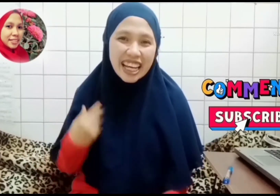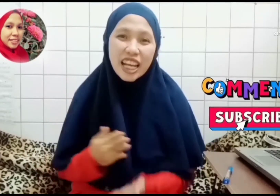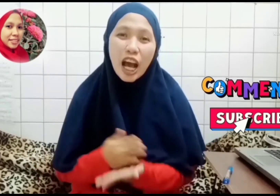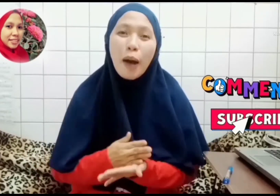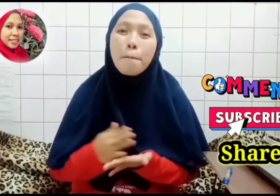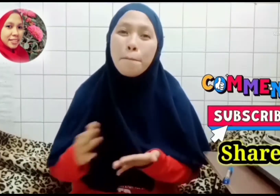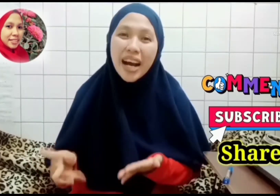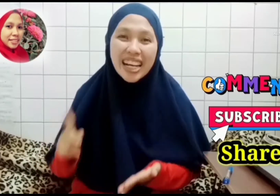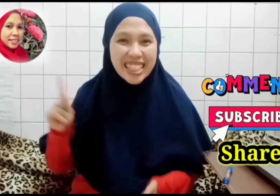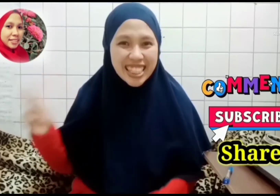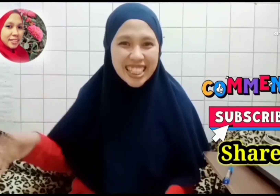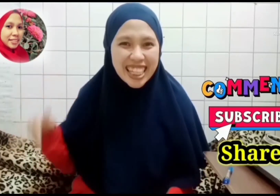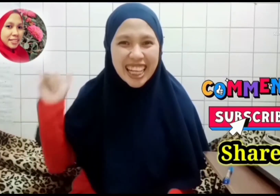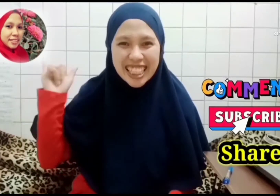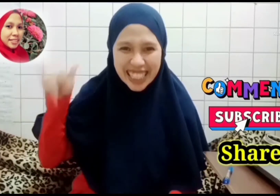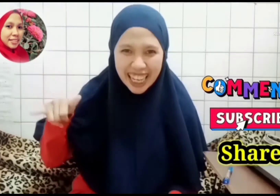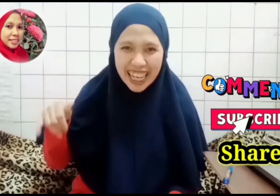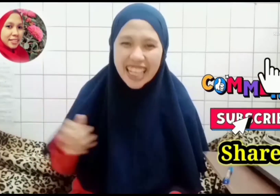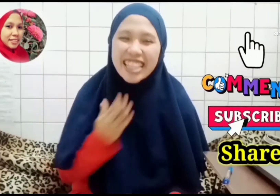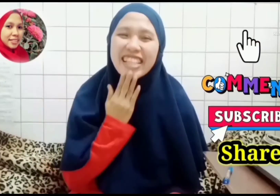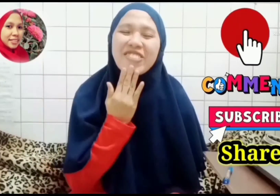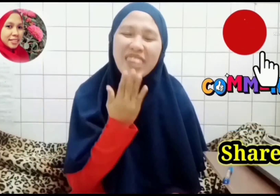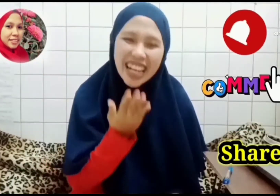dan bagikan ya. Terima